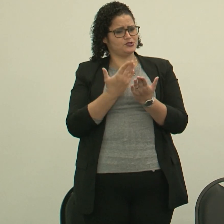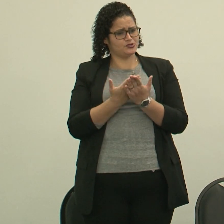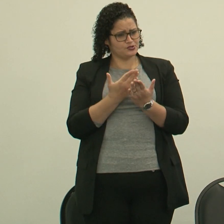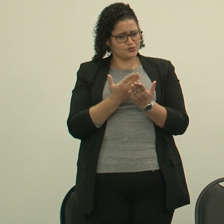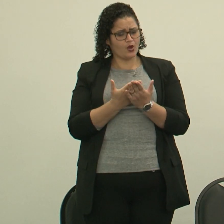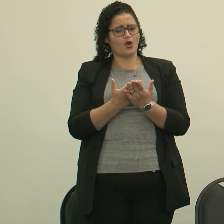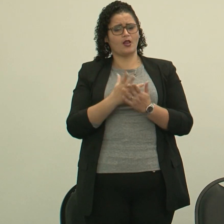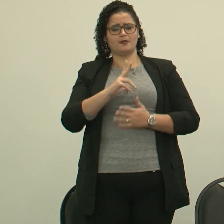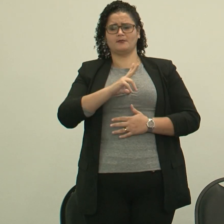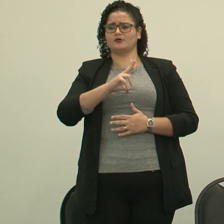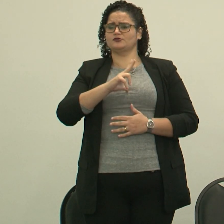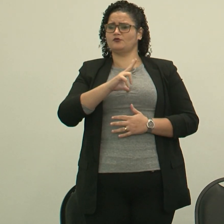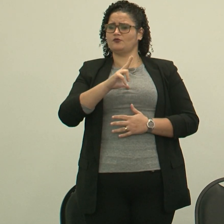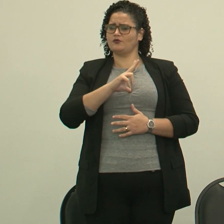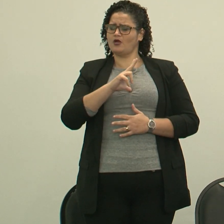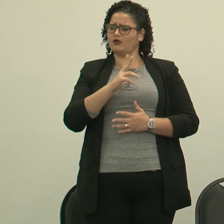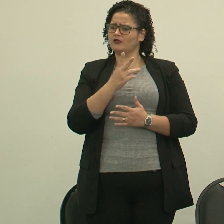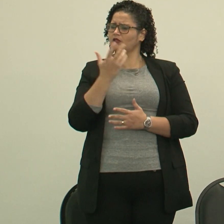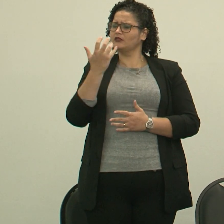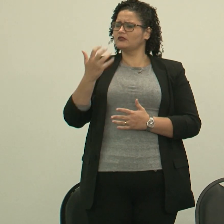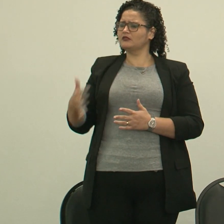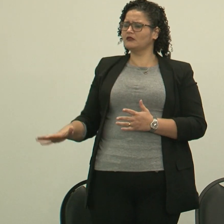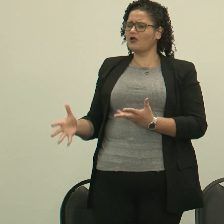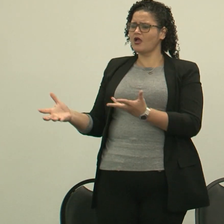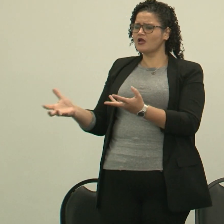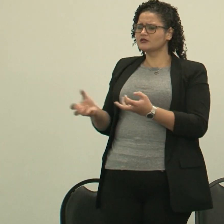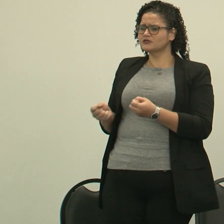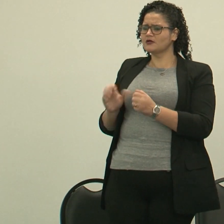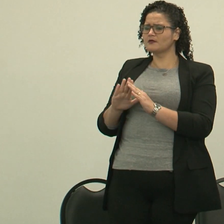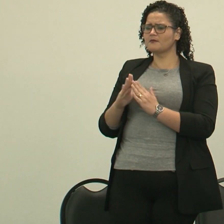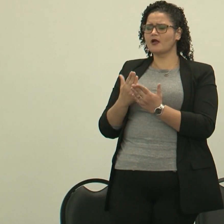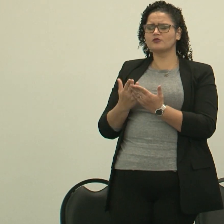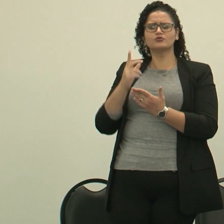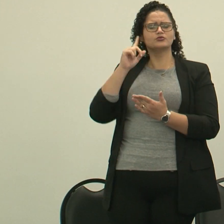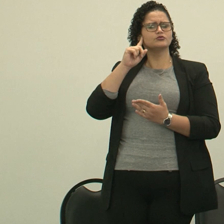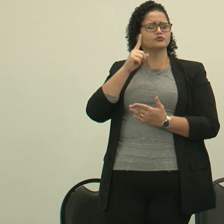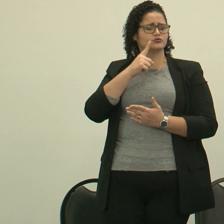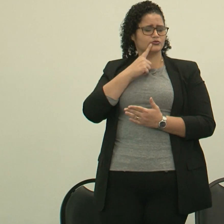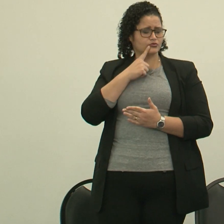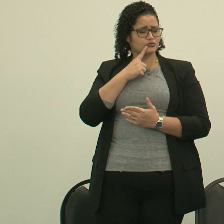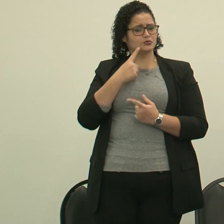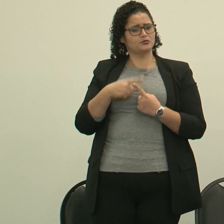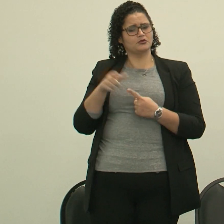escola particular recusou de receber alunos estudantes surdos